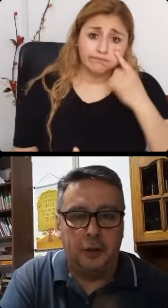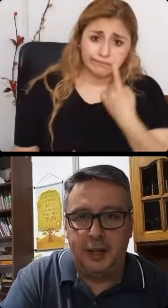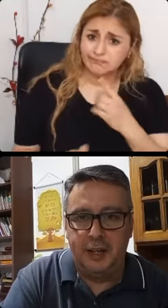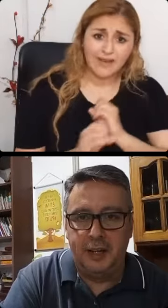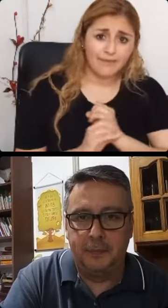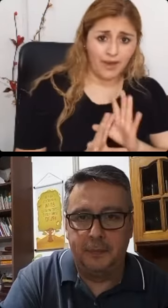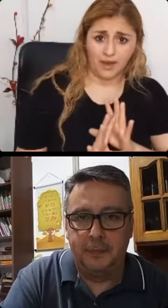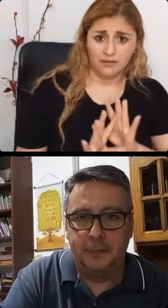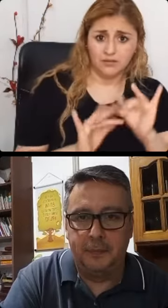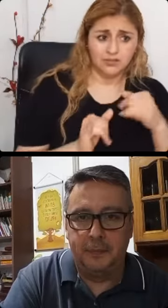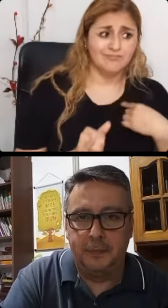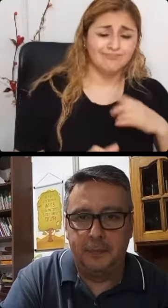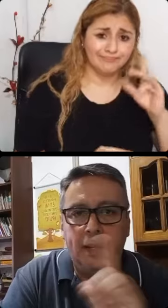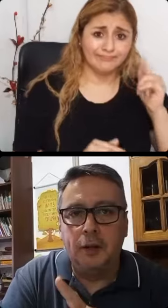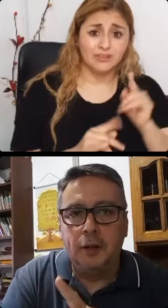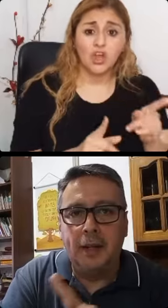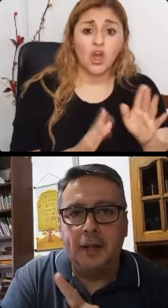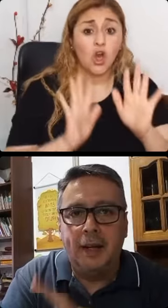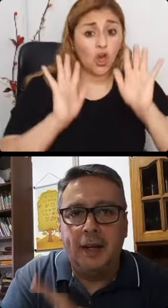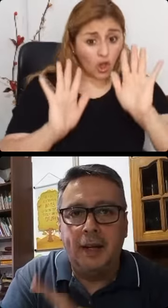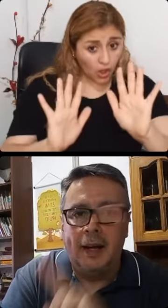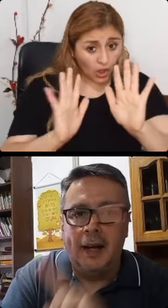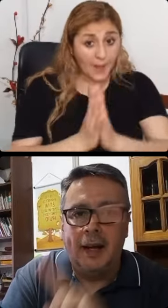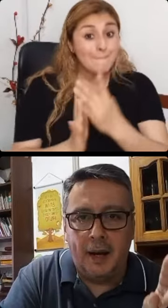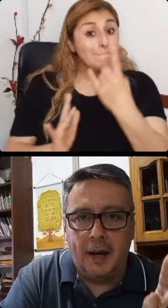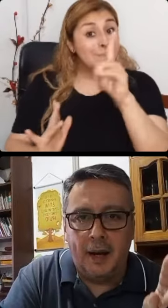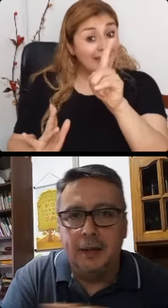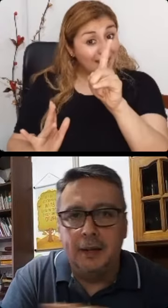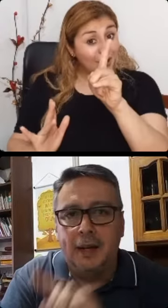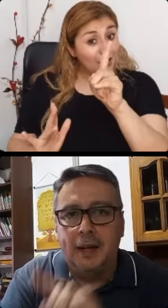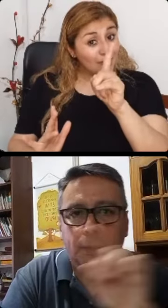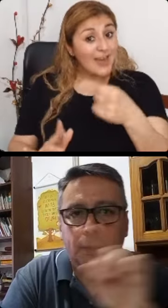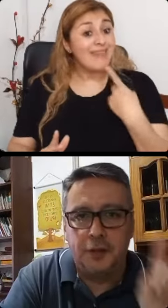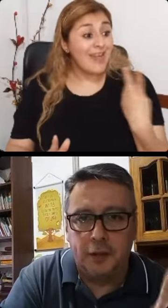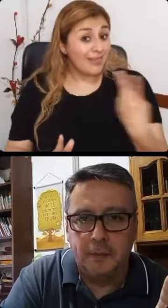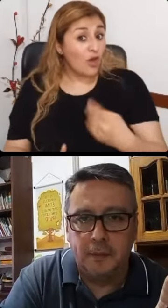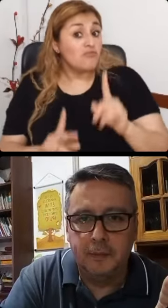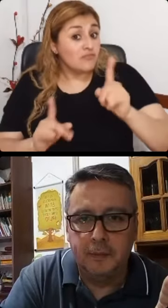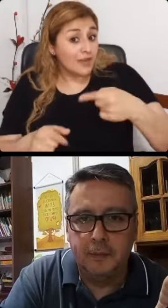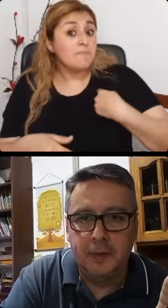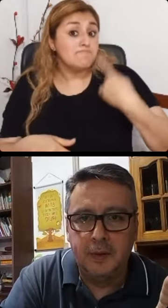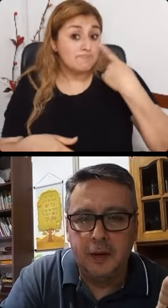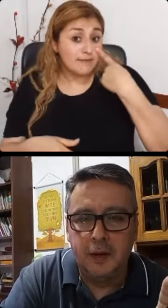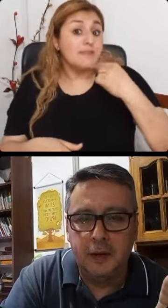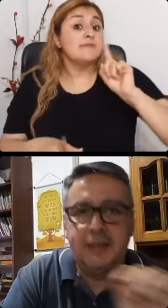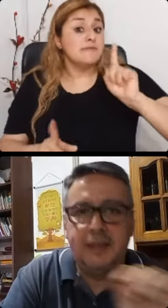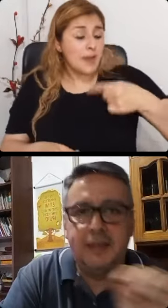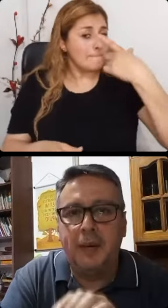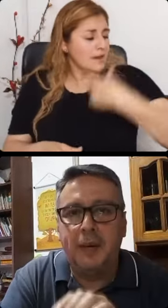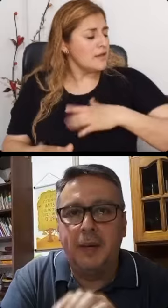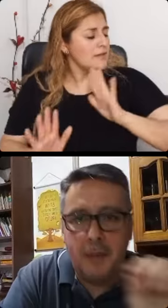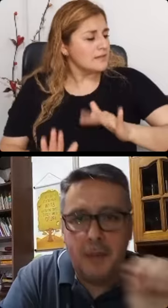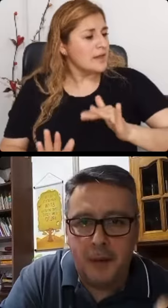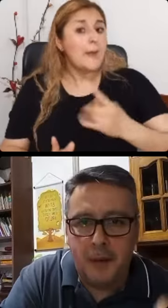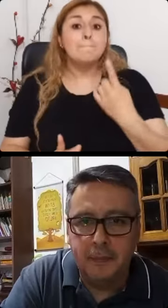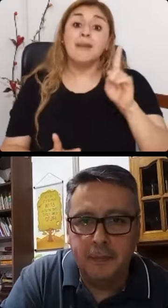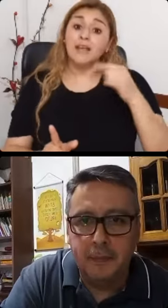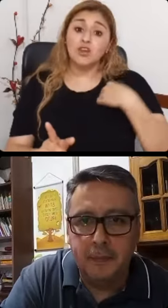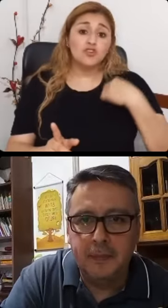contento con ella pero hay algo que nunca cambiaba en ninguna situación siempre la